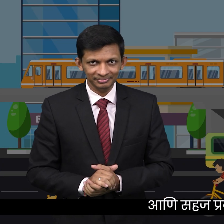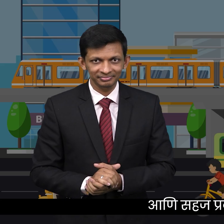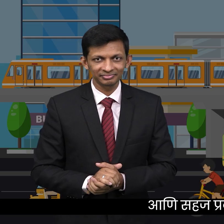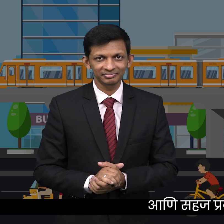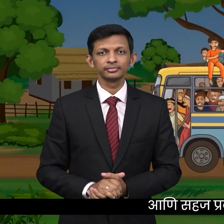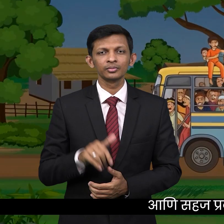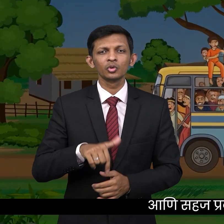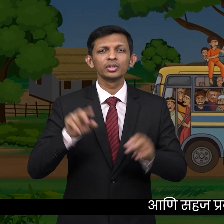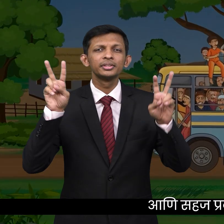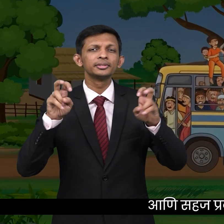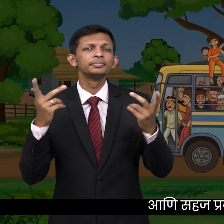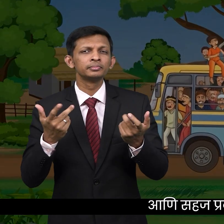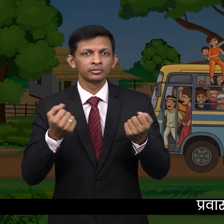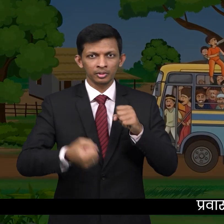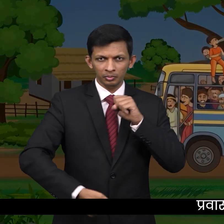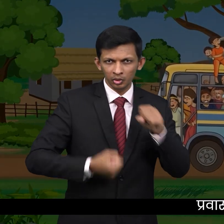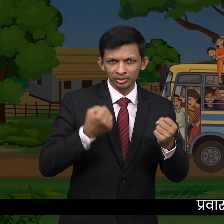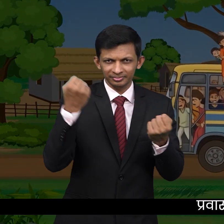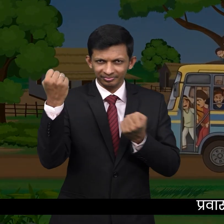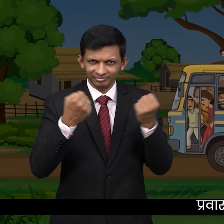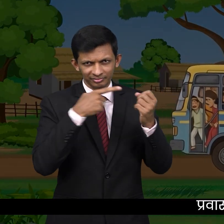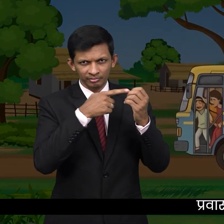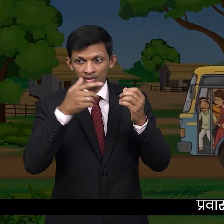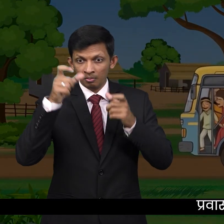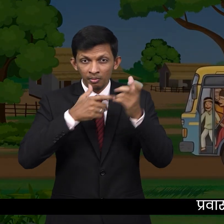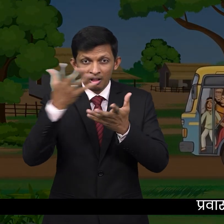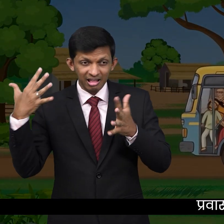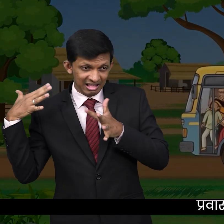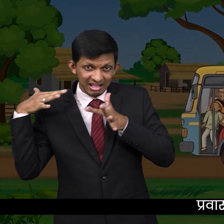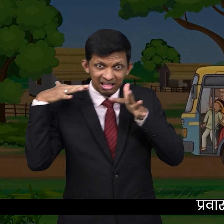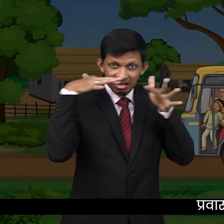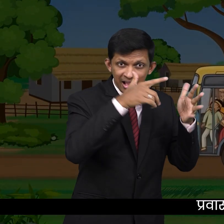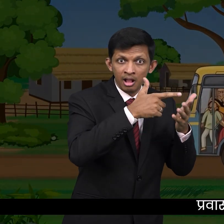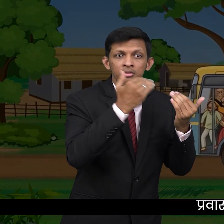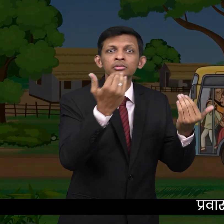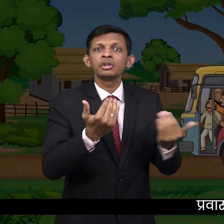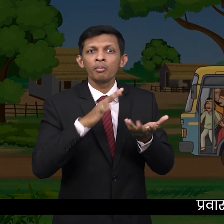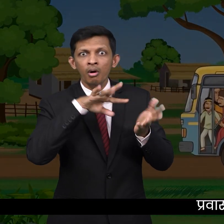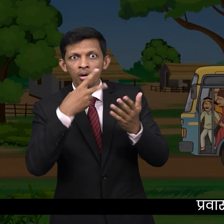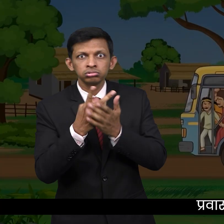प्रवास करण्यास मदत करतात. प्रवासाचा असुरक्षित मार्ग.